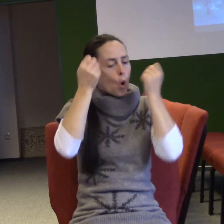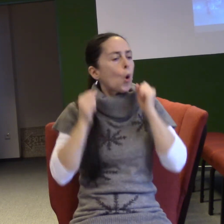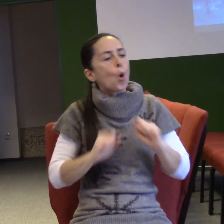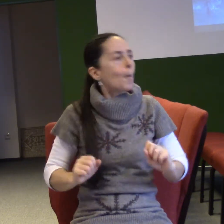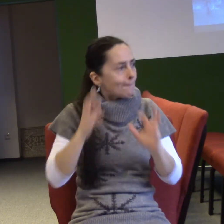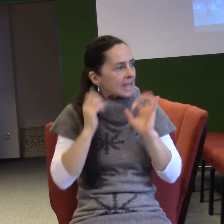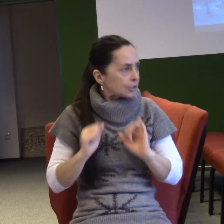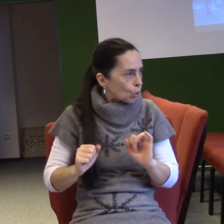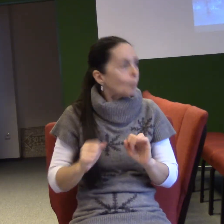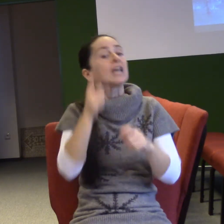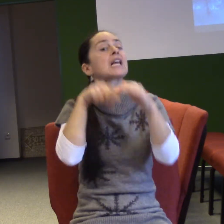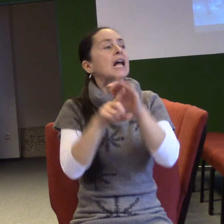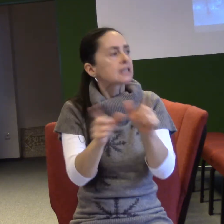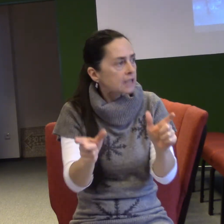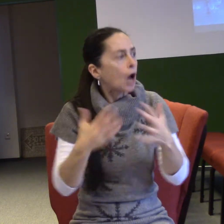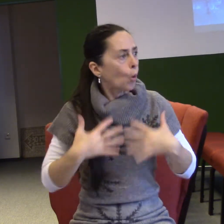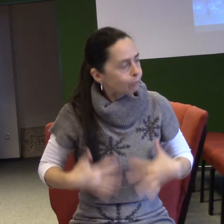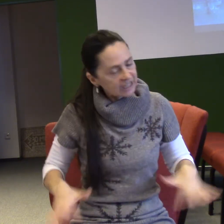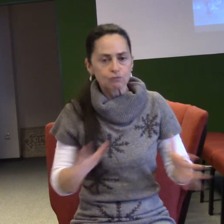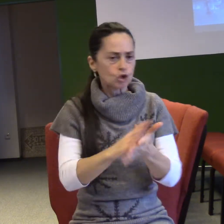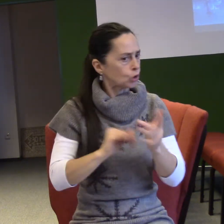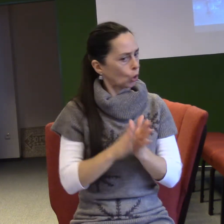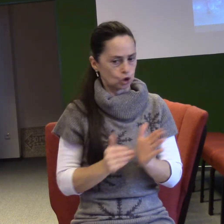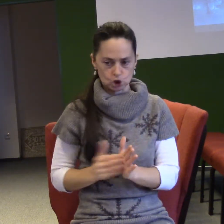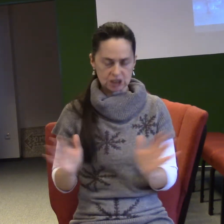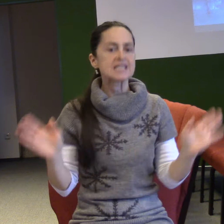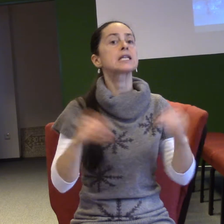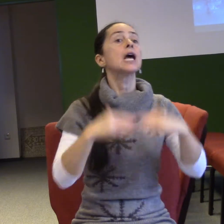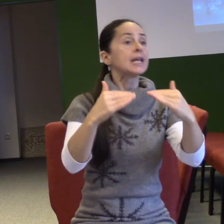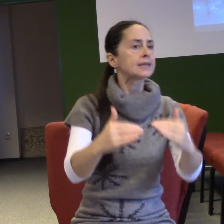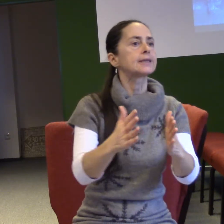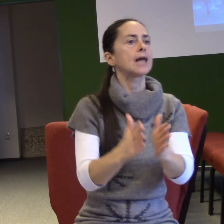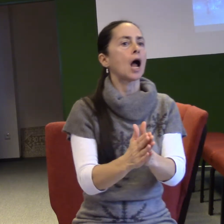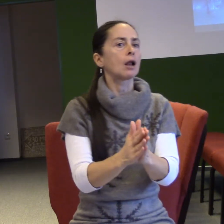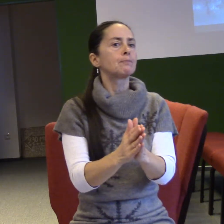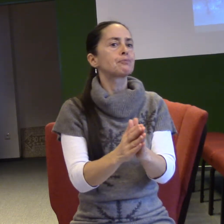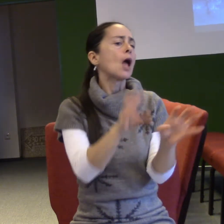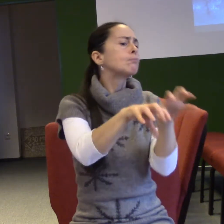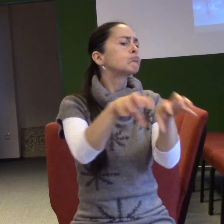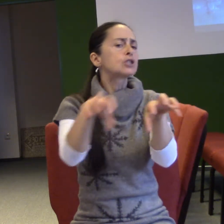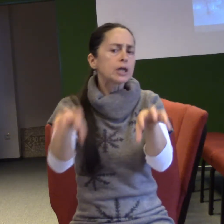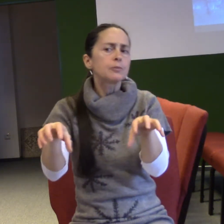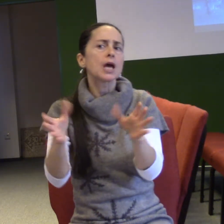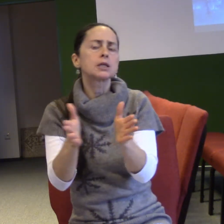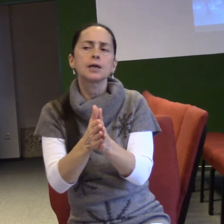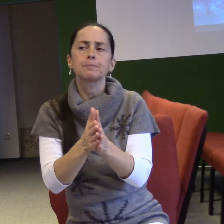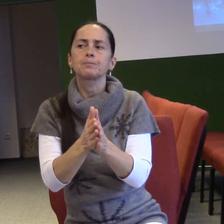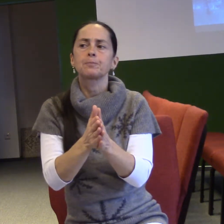byla svatyně. Ve svatyně bylo pár předmětů, na kterých se dělalo pár věcí a jednou za rok se